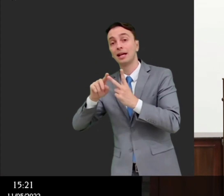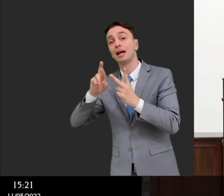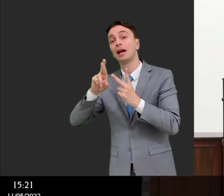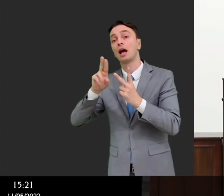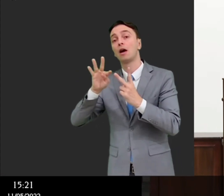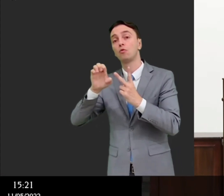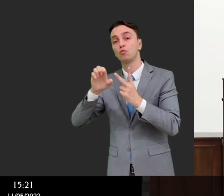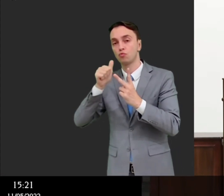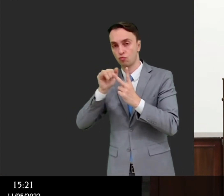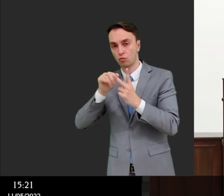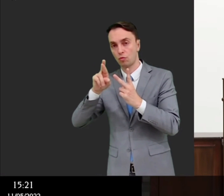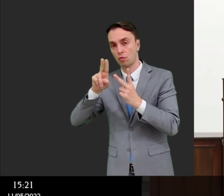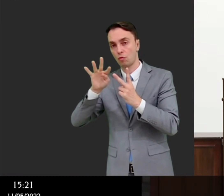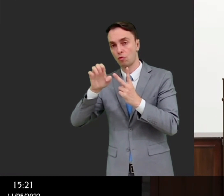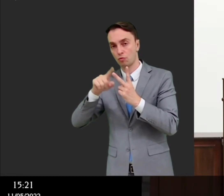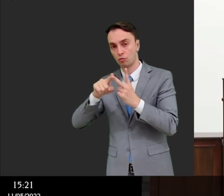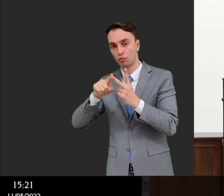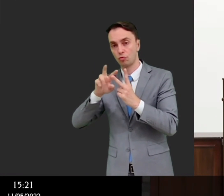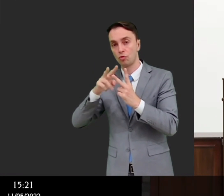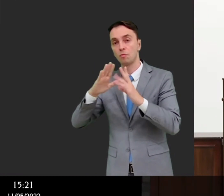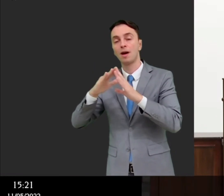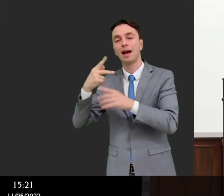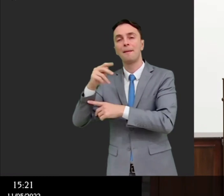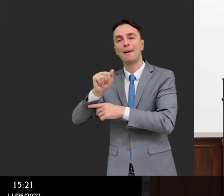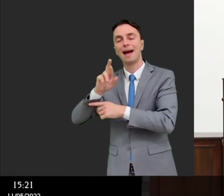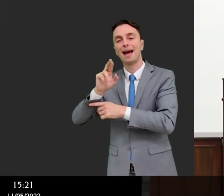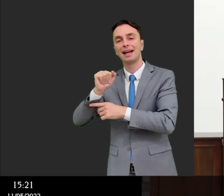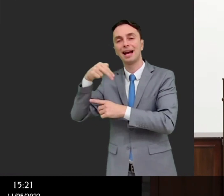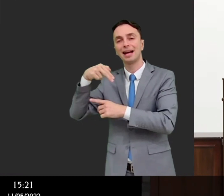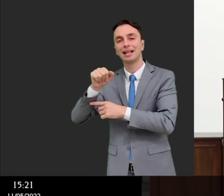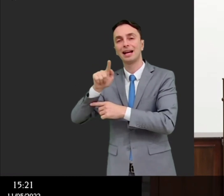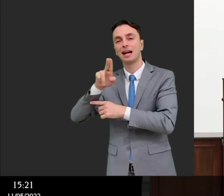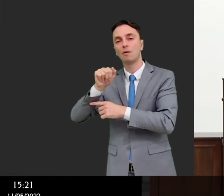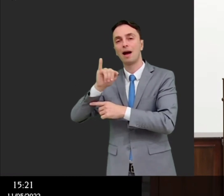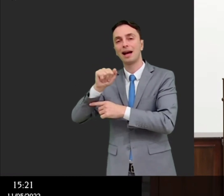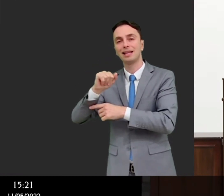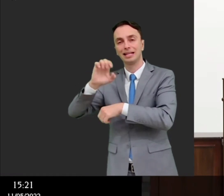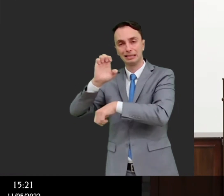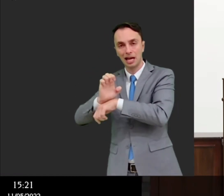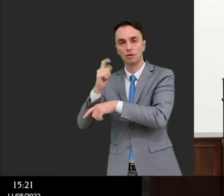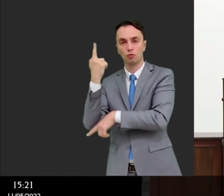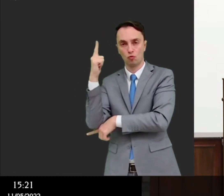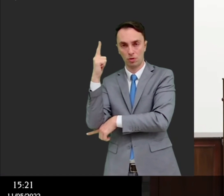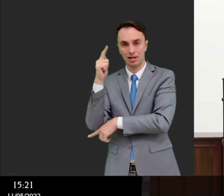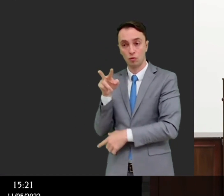Ruth de Paulínia, de Paranaguaia, Goiás,